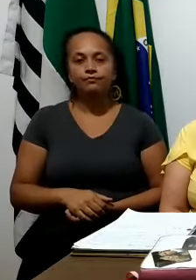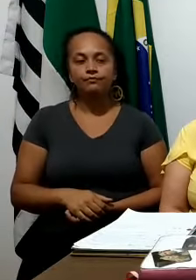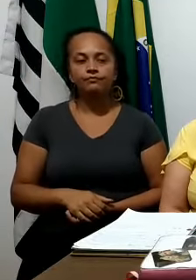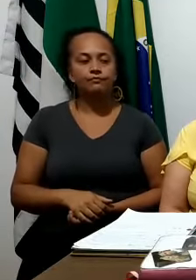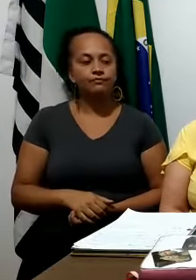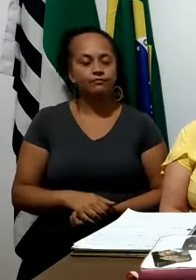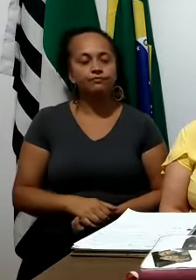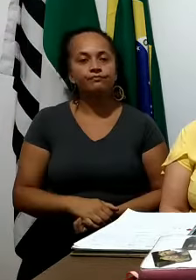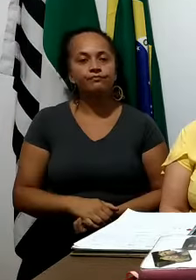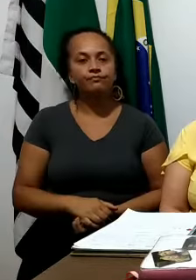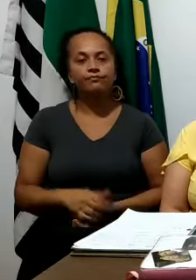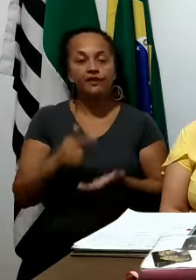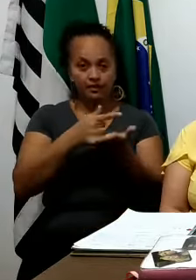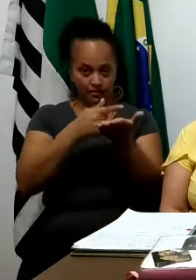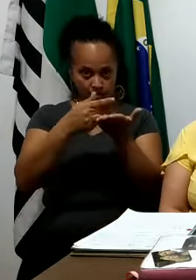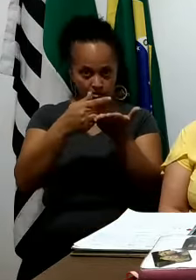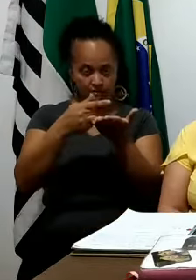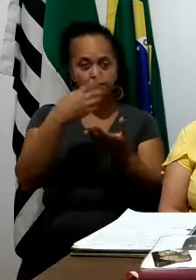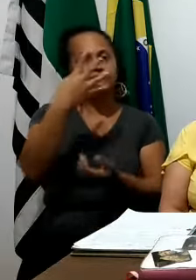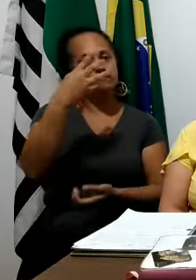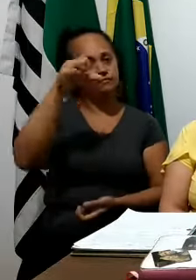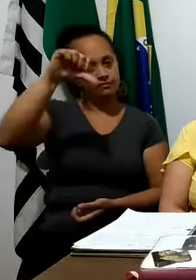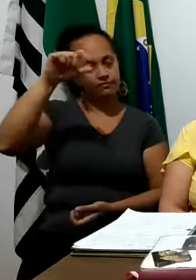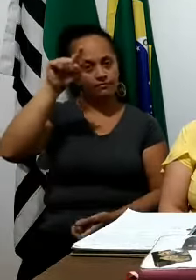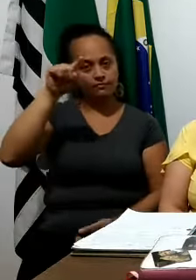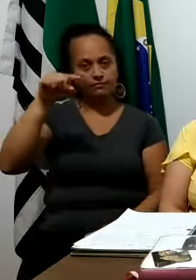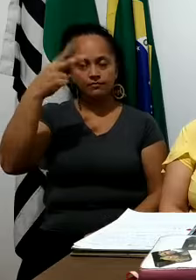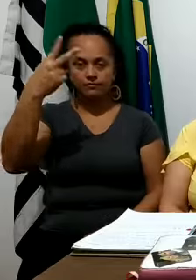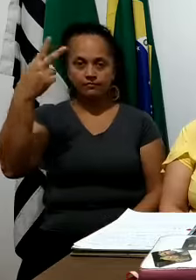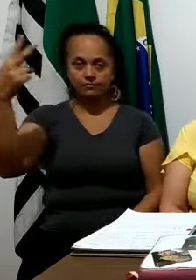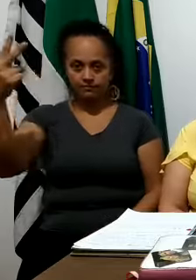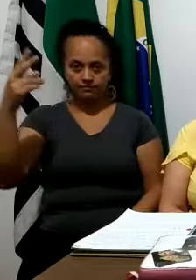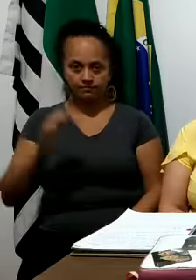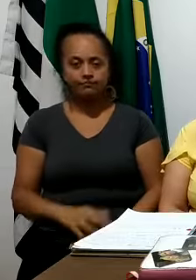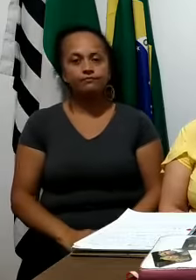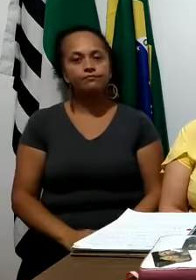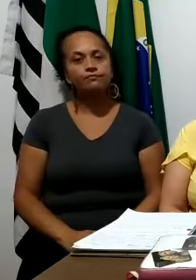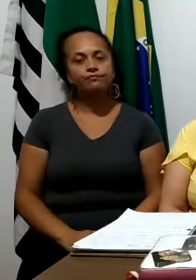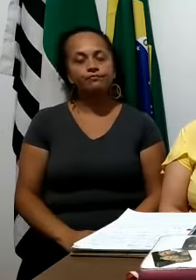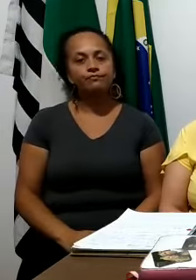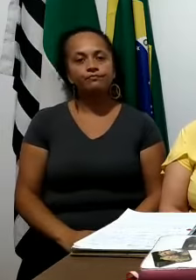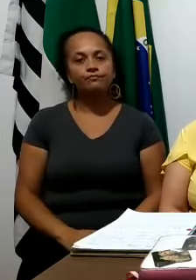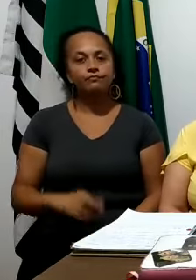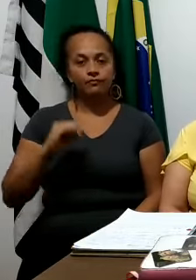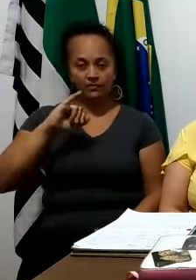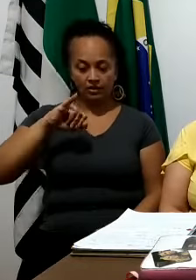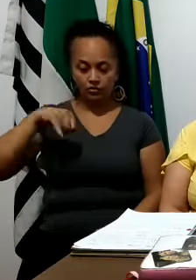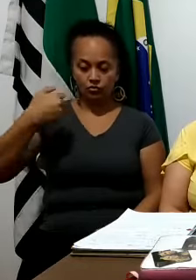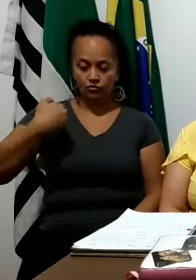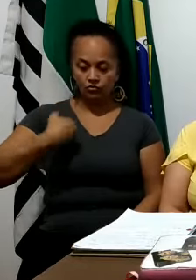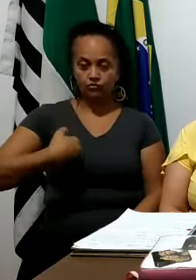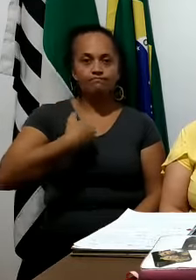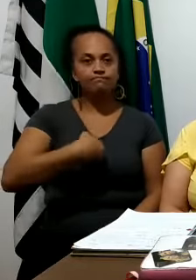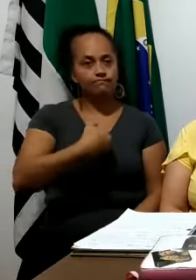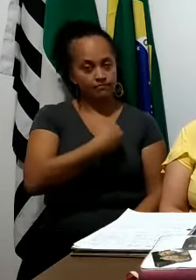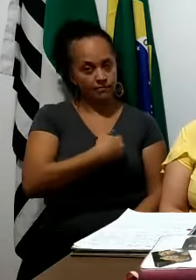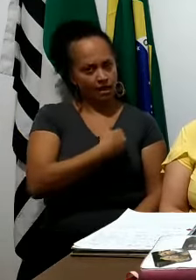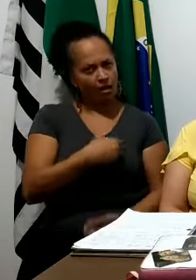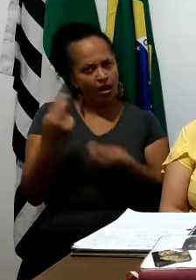momento. Gênesis 49, 22 diz assim: José é árvore frutífera